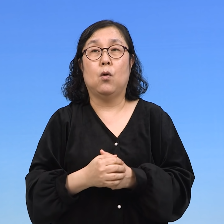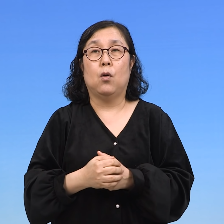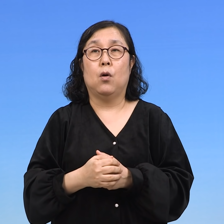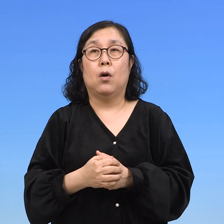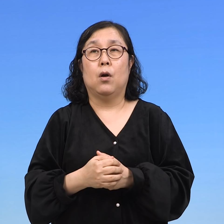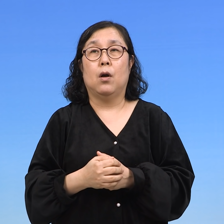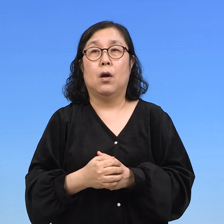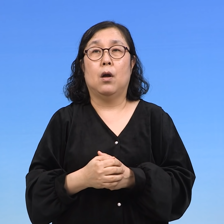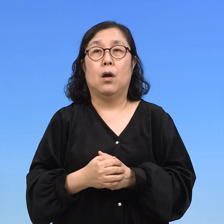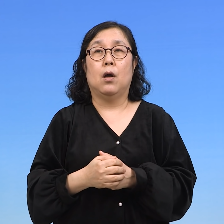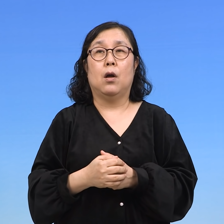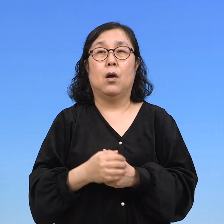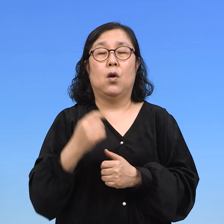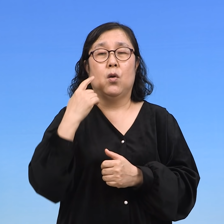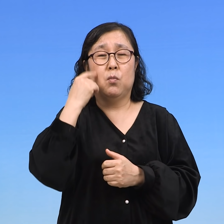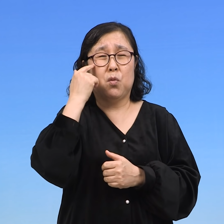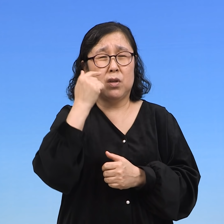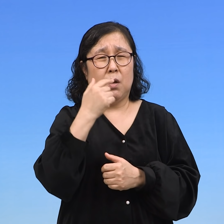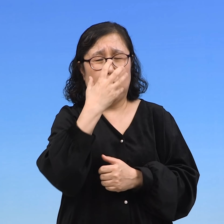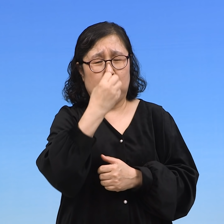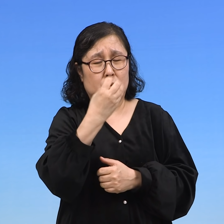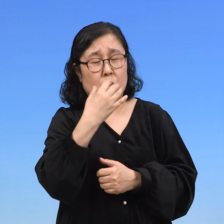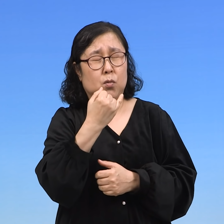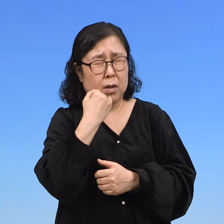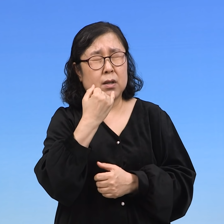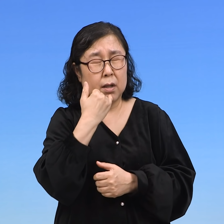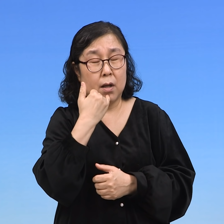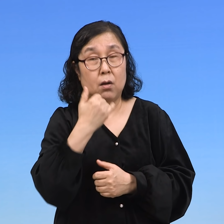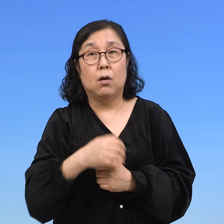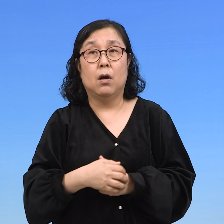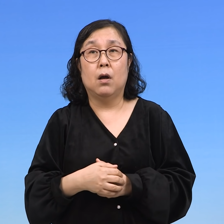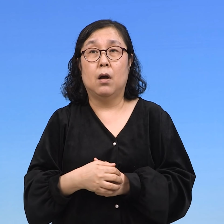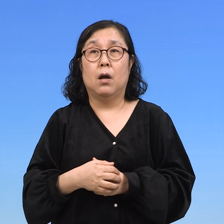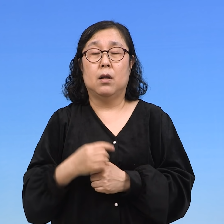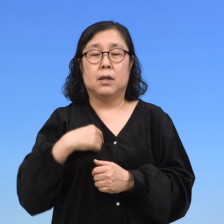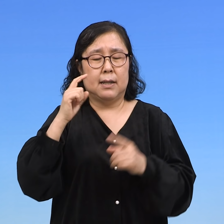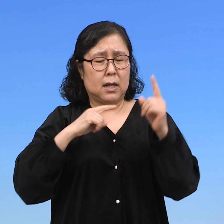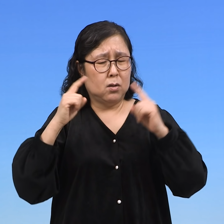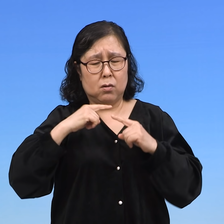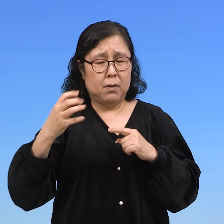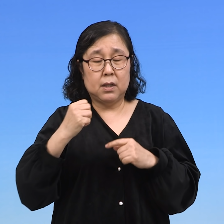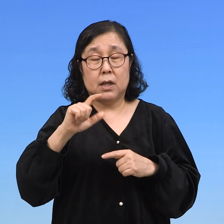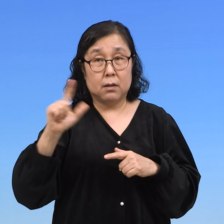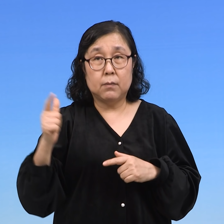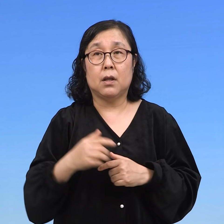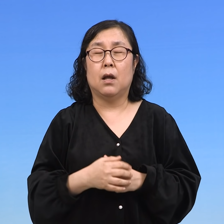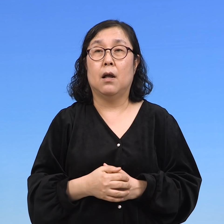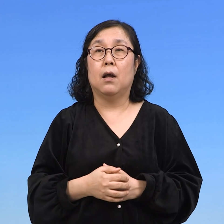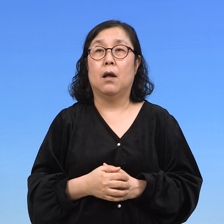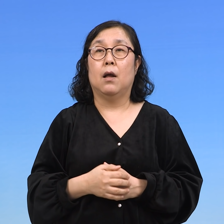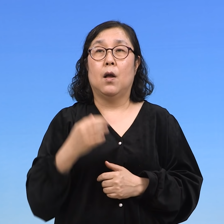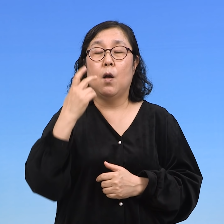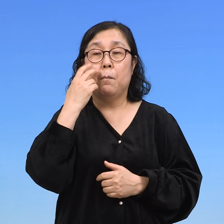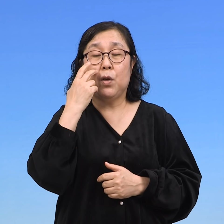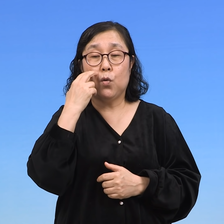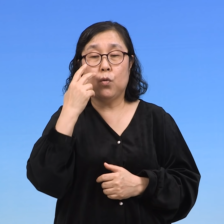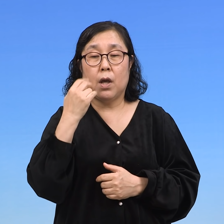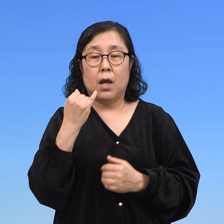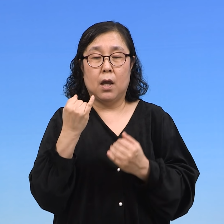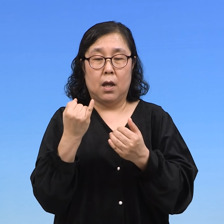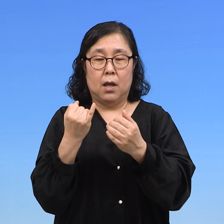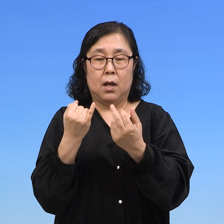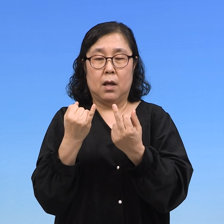우리 목사는 인물이 없으면 이런 거 마음대로 하세요 괜찮아요 상처도 안 받습니다 미국의 우리